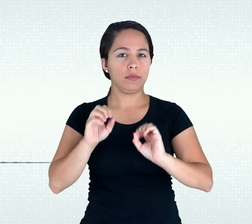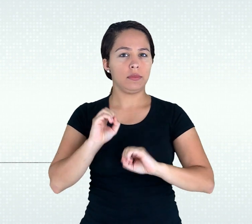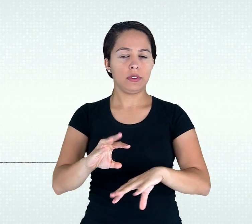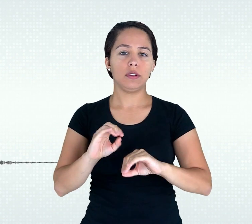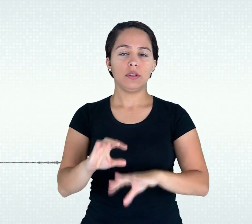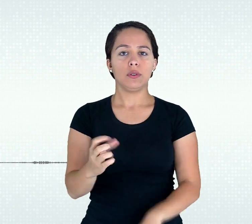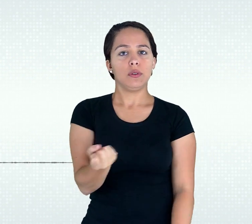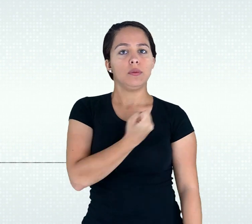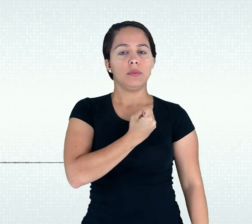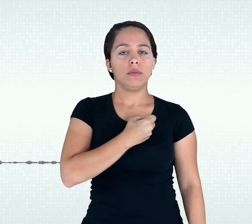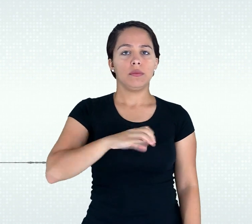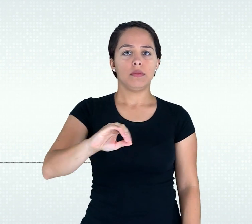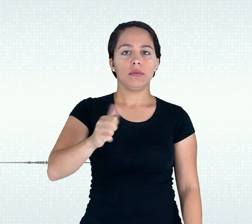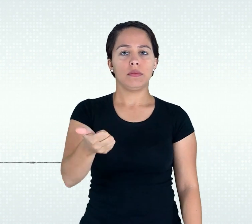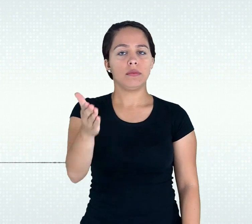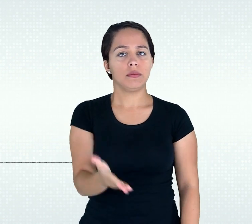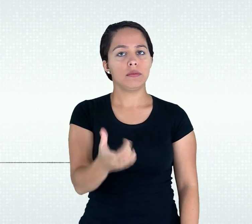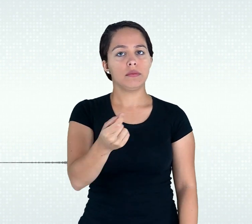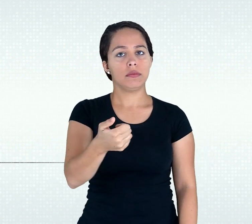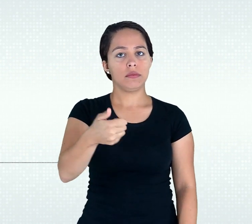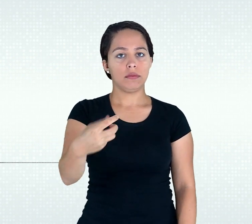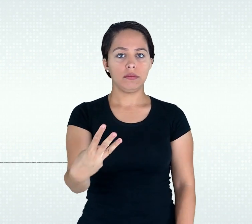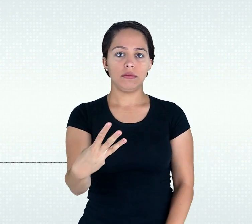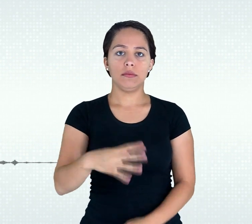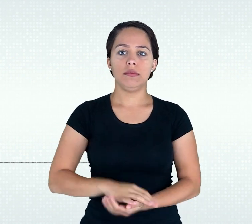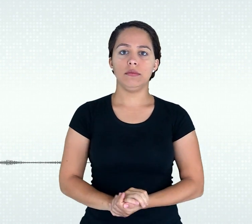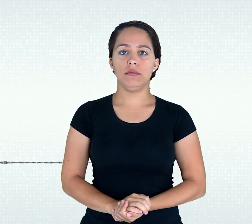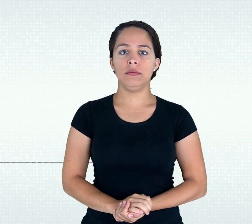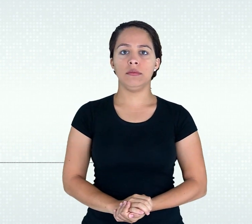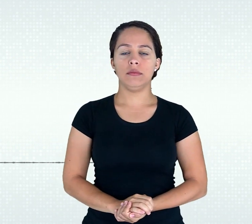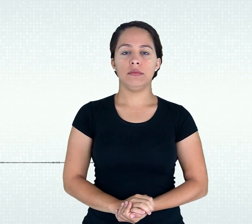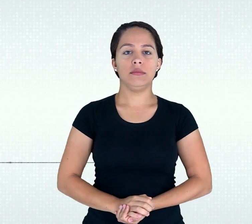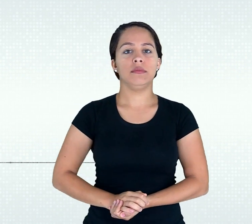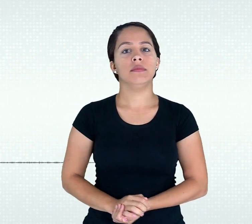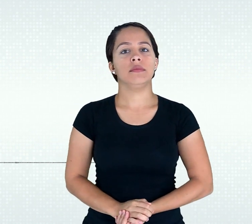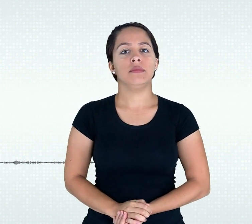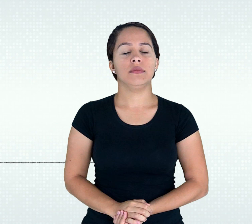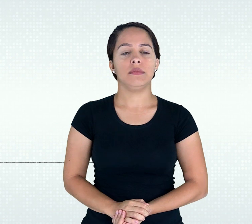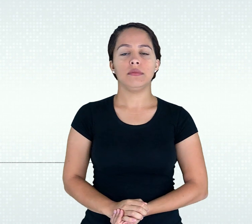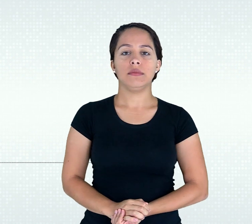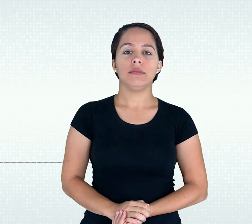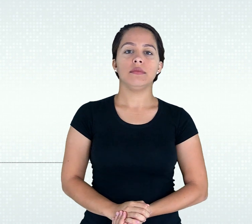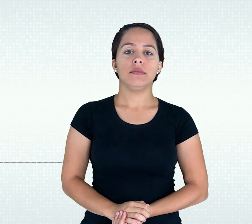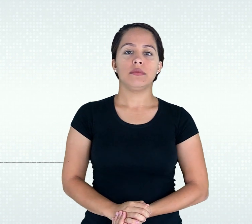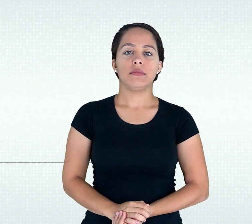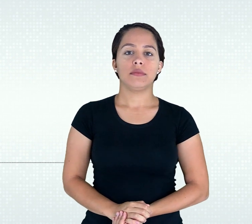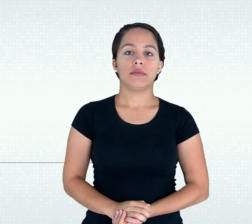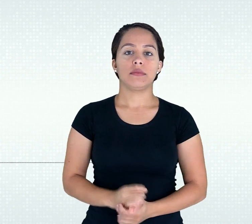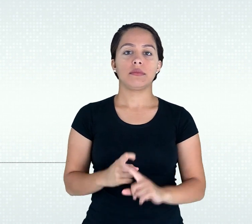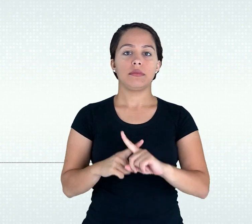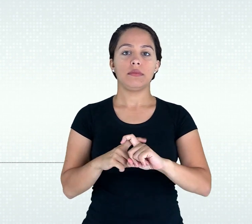orientação normativa da pró-reitoria de ensino número 01 barra 2013